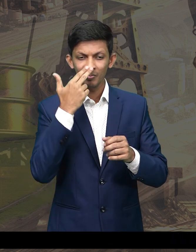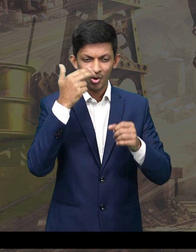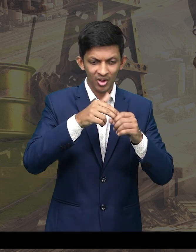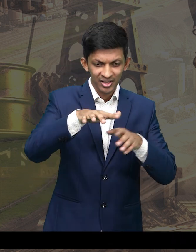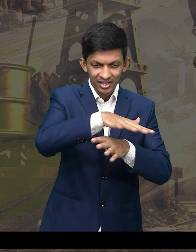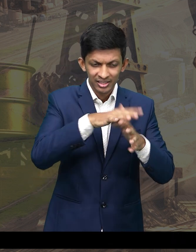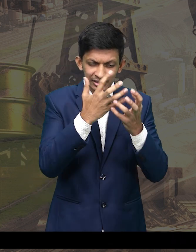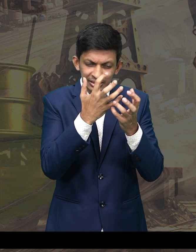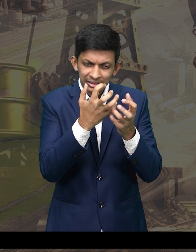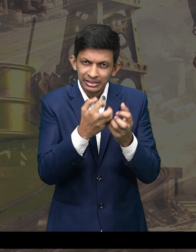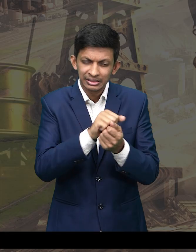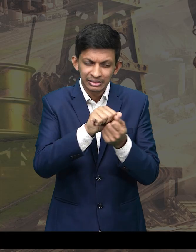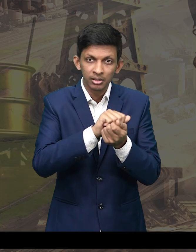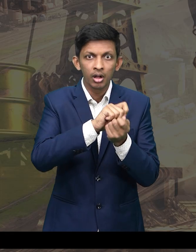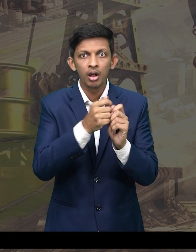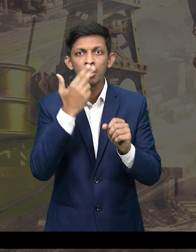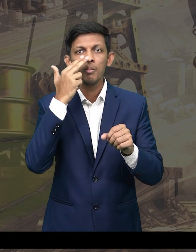जीवाश्म ईंधन।